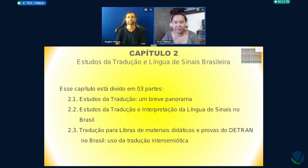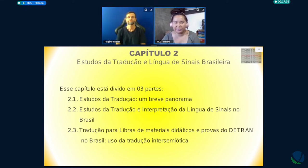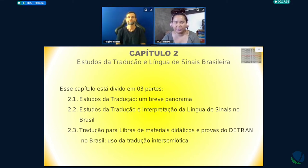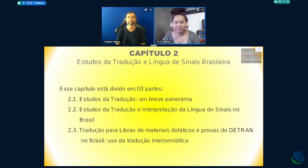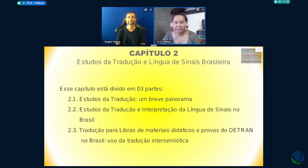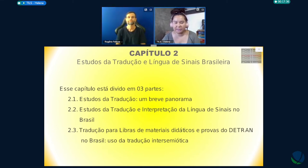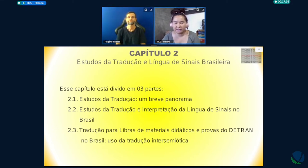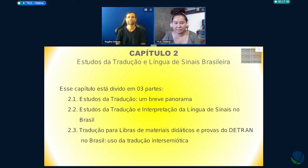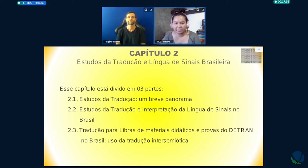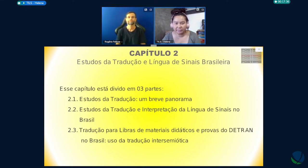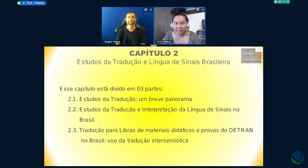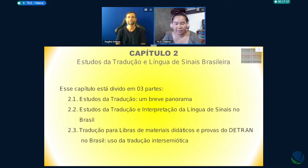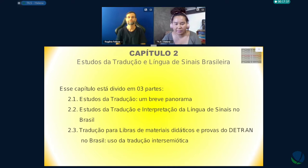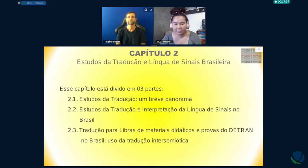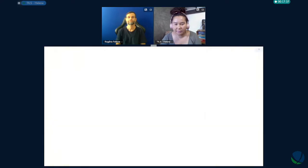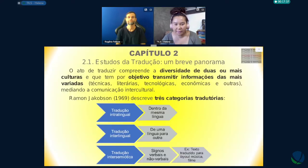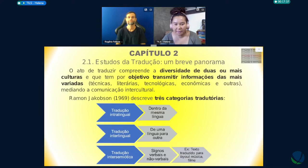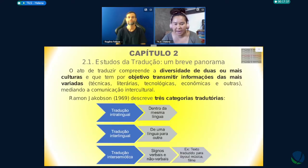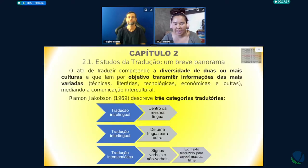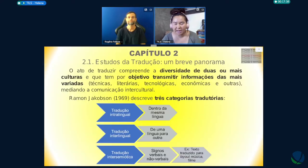didáticos e provas do Detran